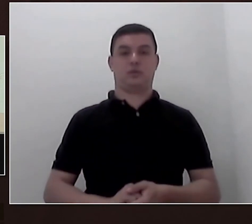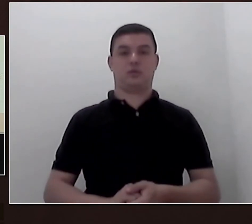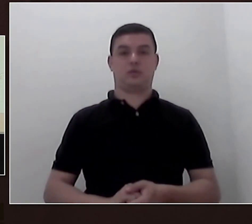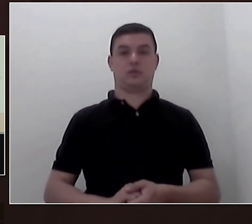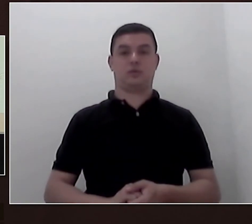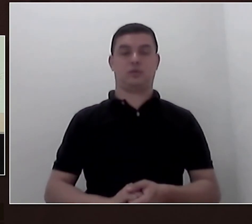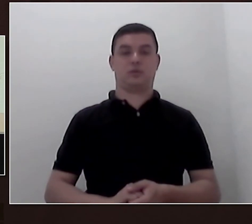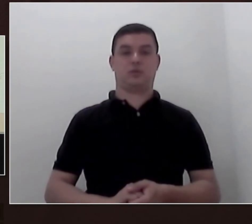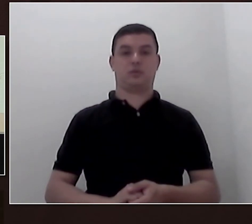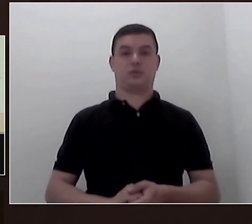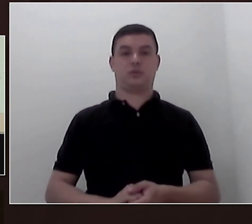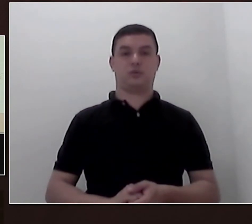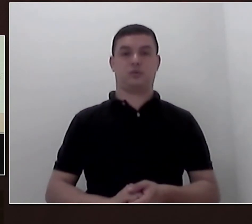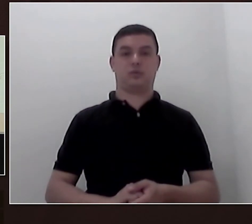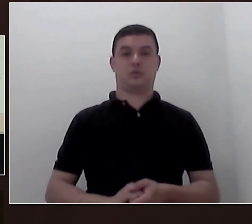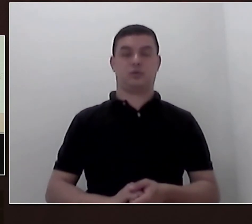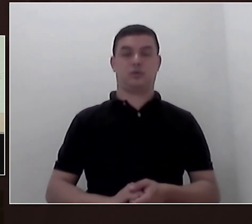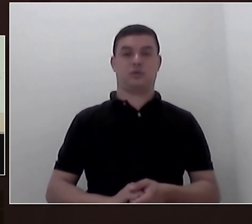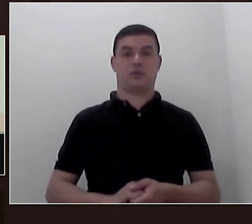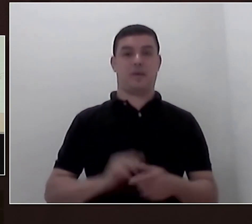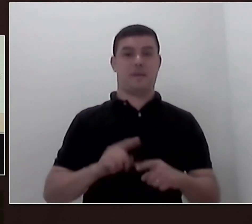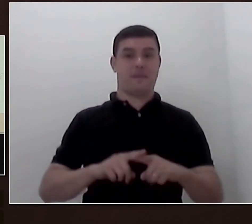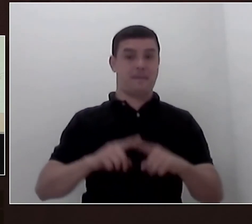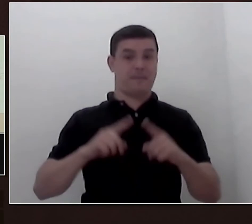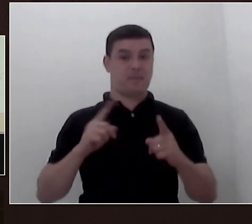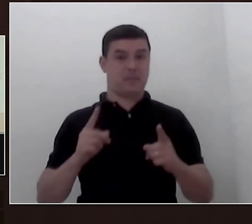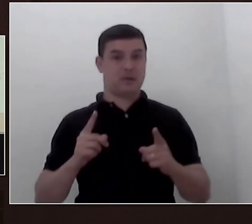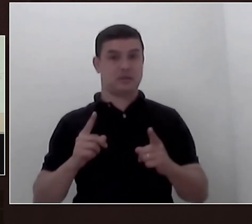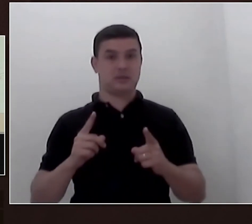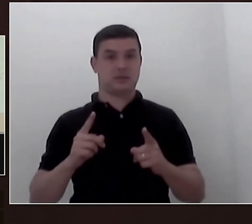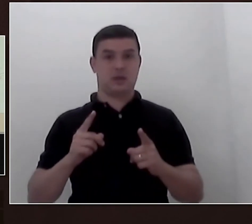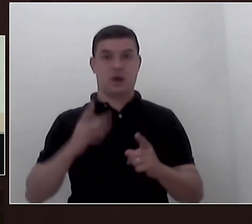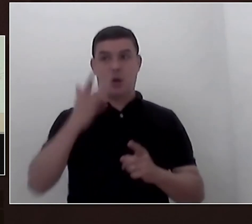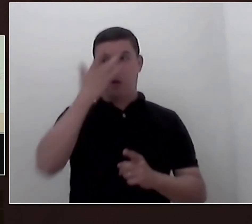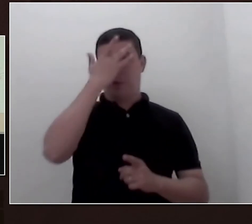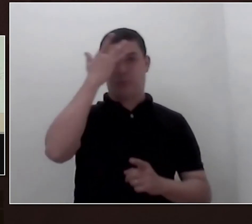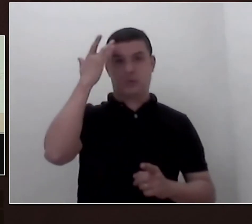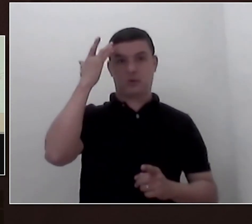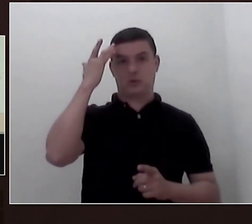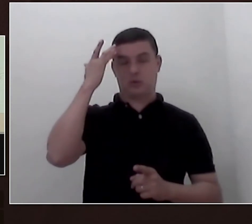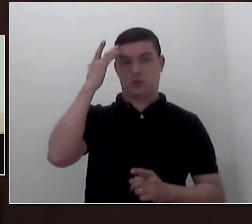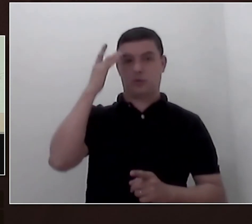Cristo. Contudo, se o que alguém